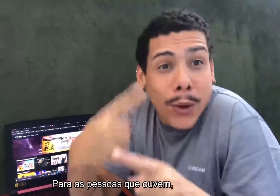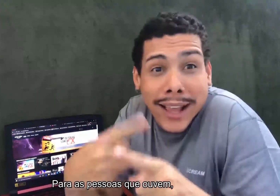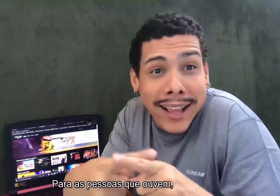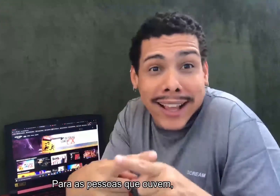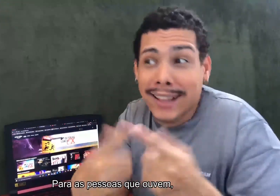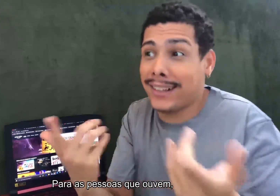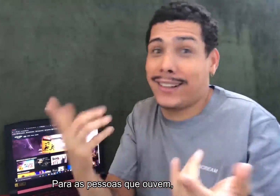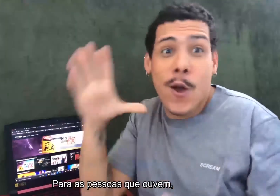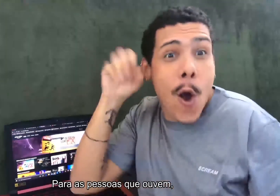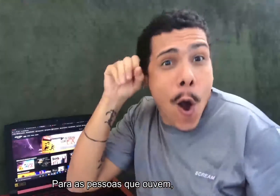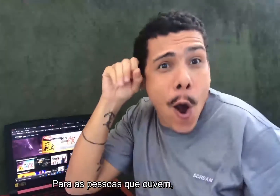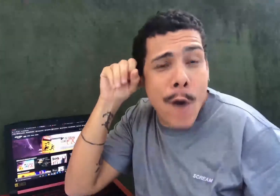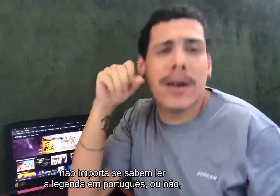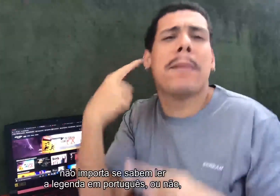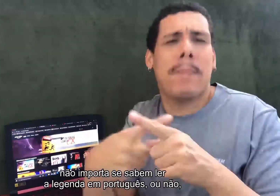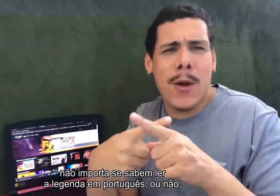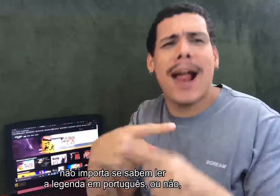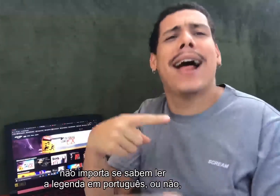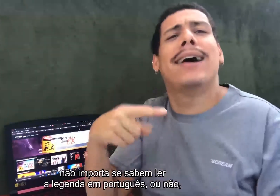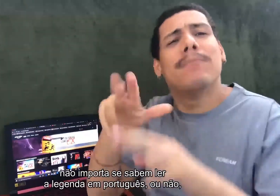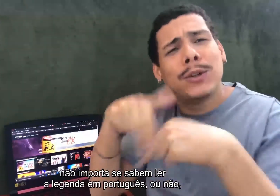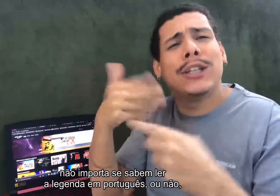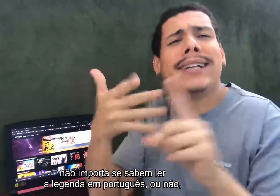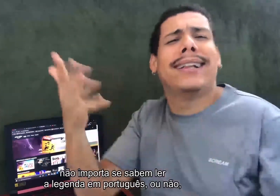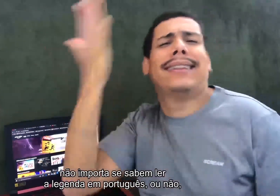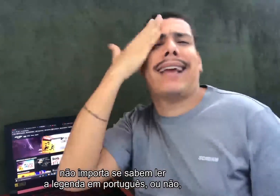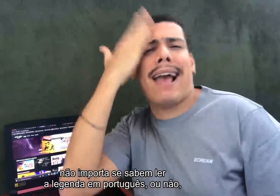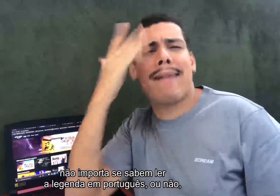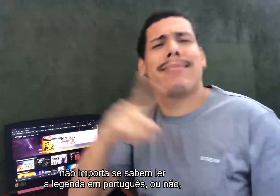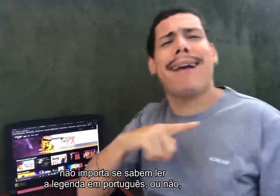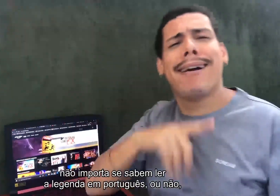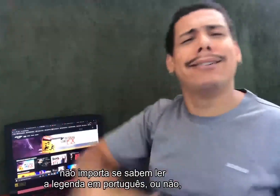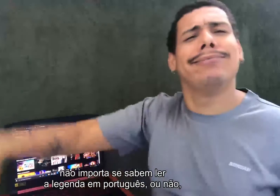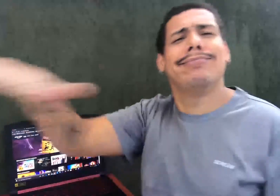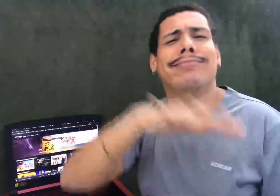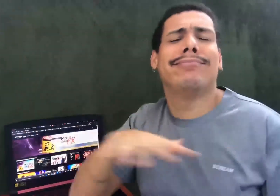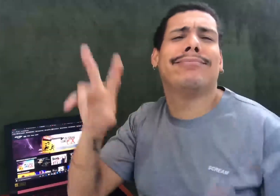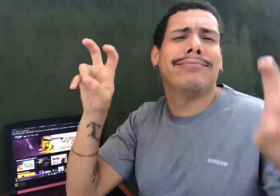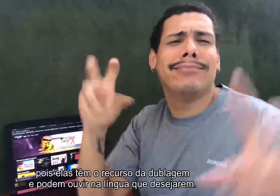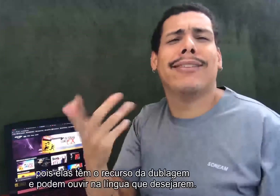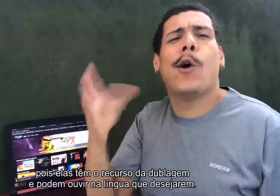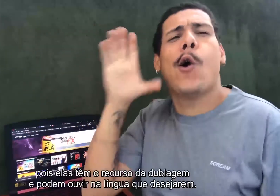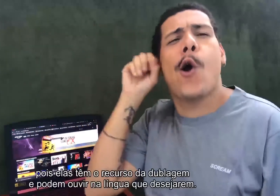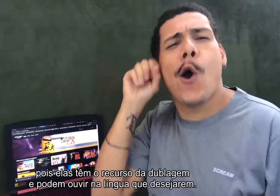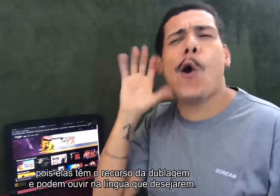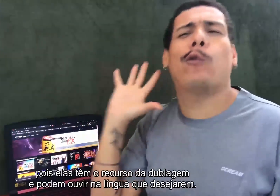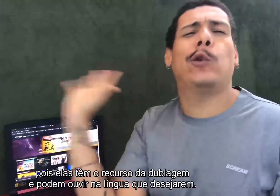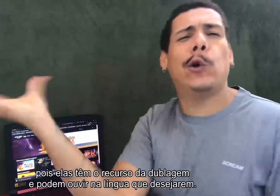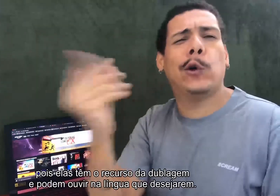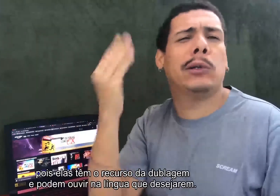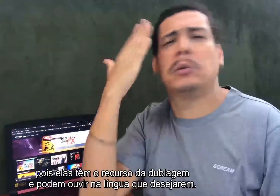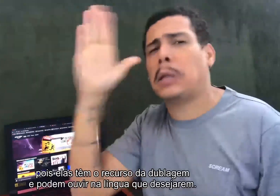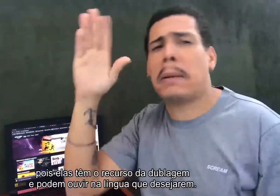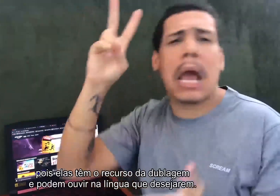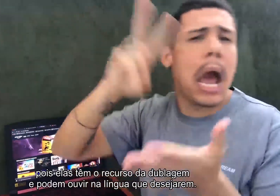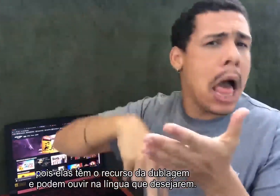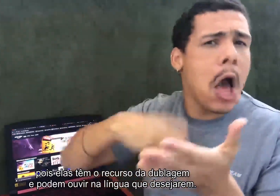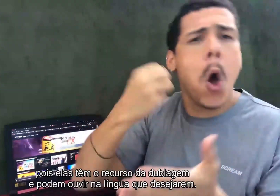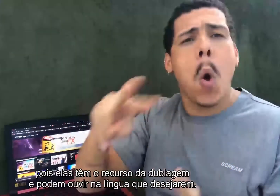as pessoas que ouvem, não importa se sabem ler a legenda em português ou não, pois elas têm o recurso da dublagem